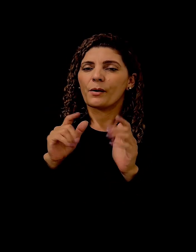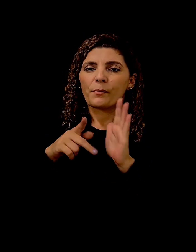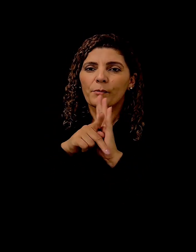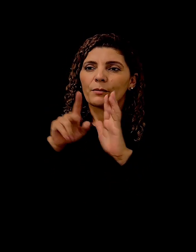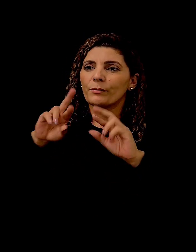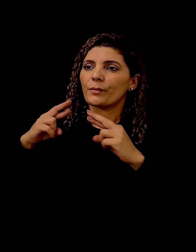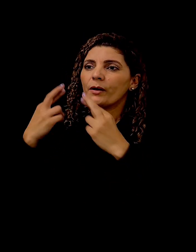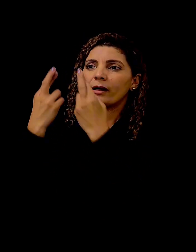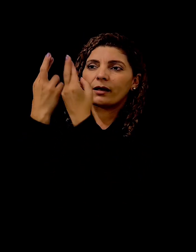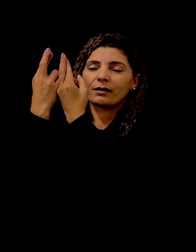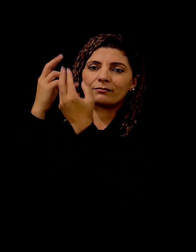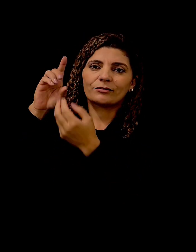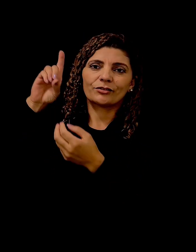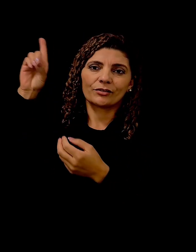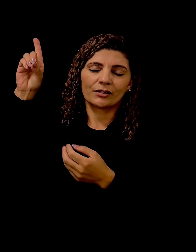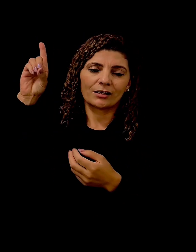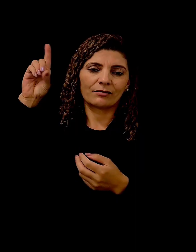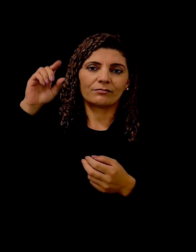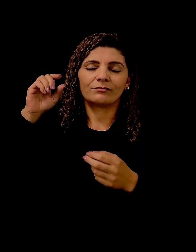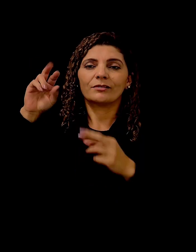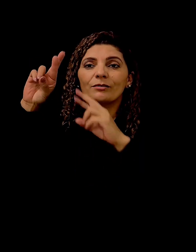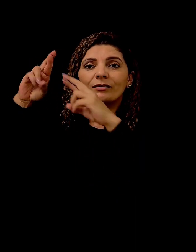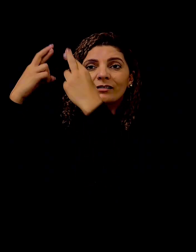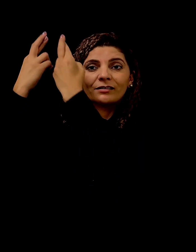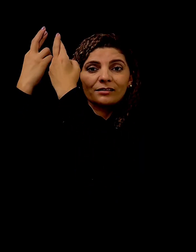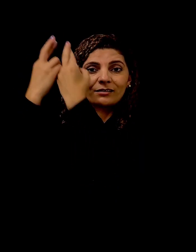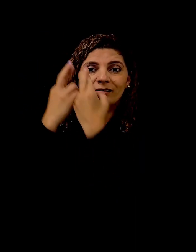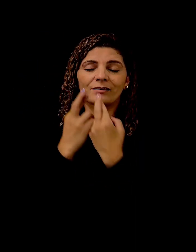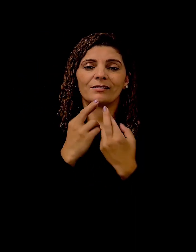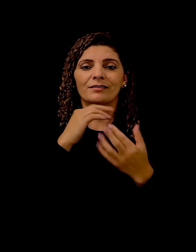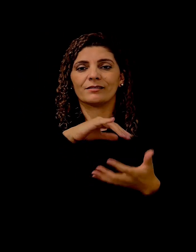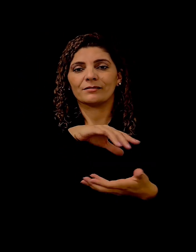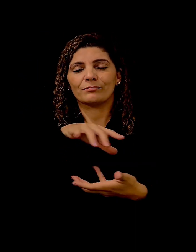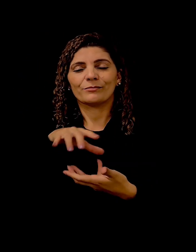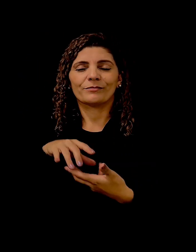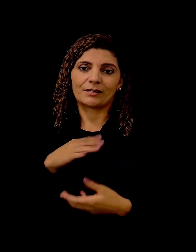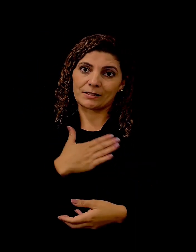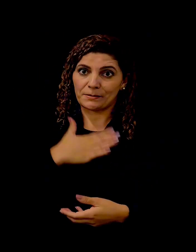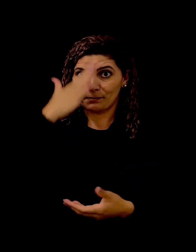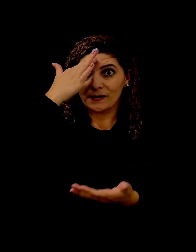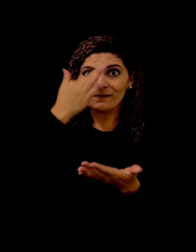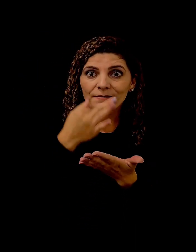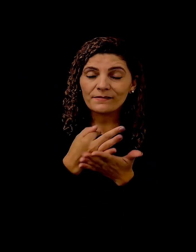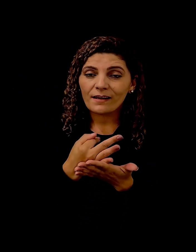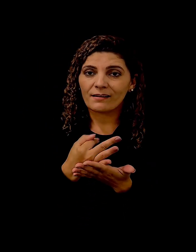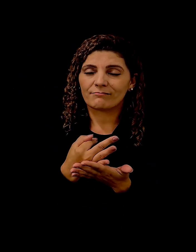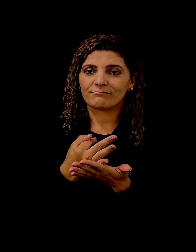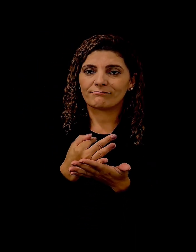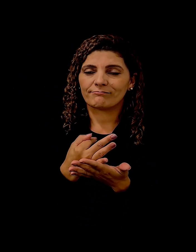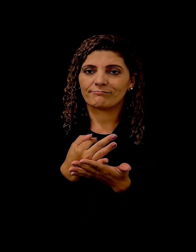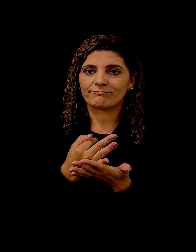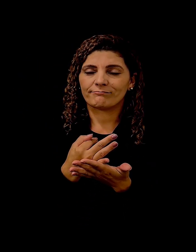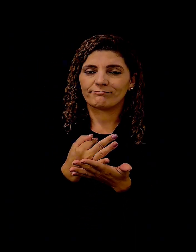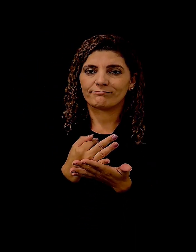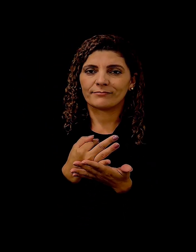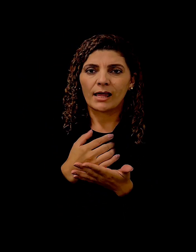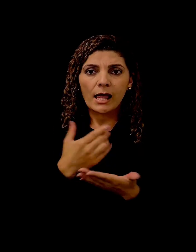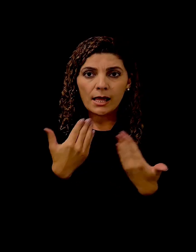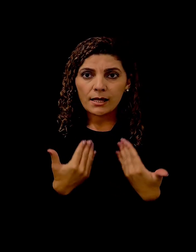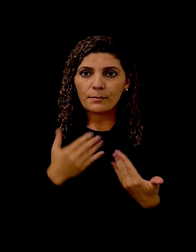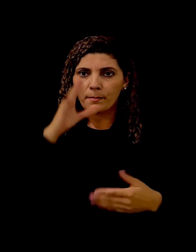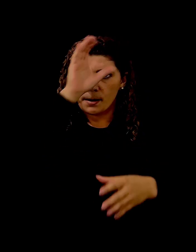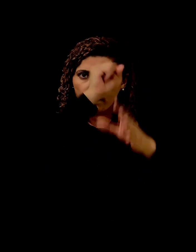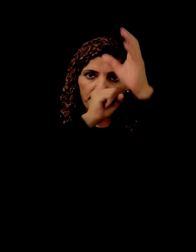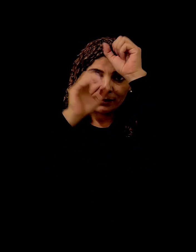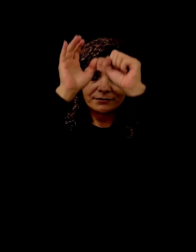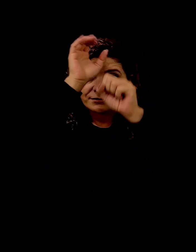mundo. É o reino de Deus. Essa é a minha fé. Essa é a minha fé. Eu aprendi